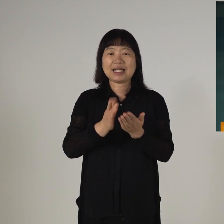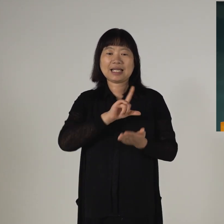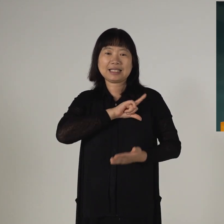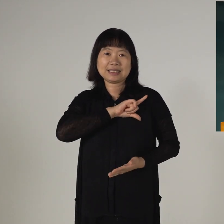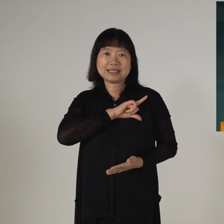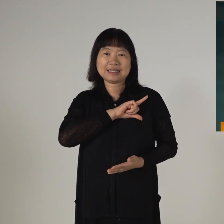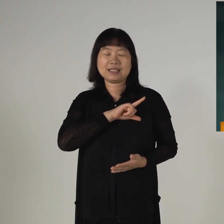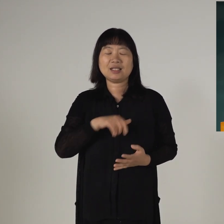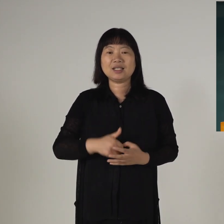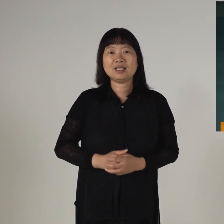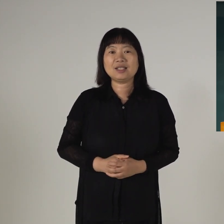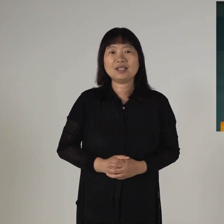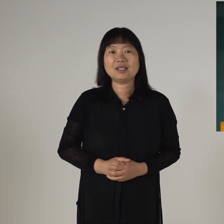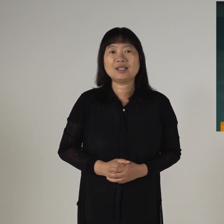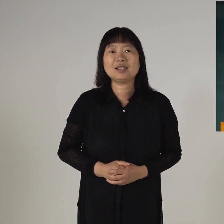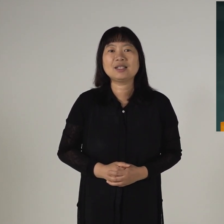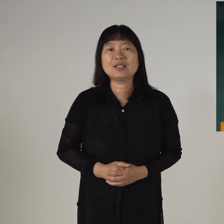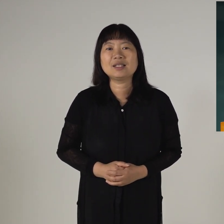이름이